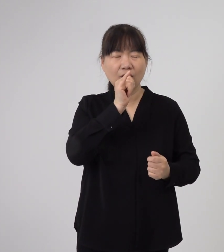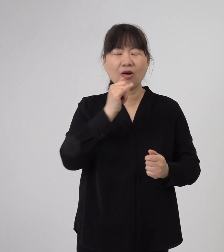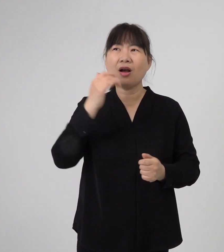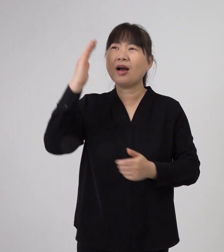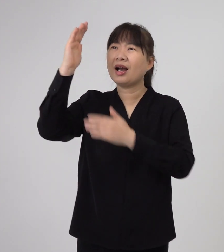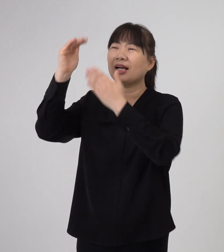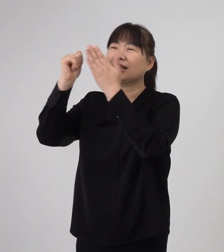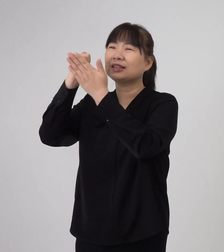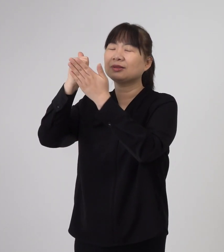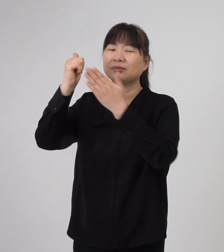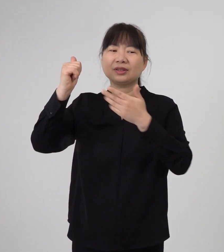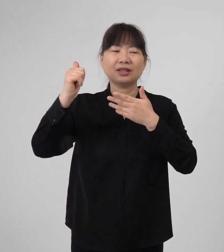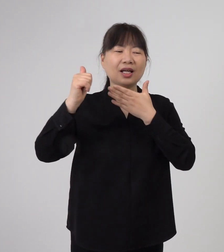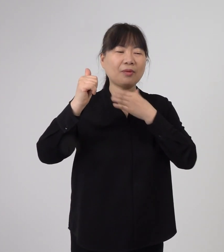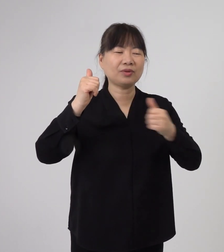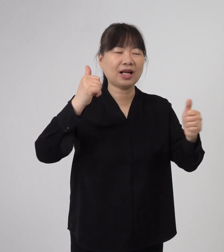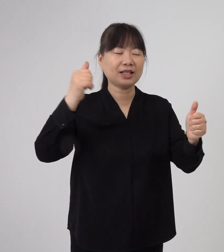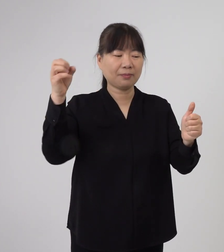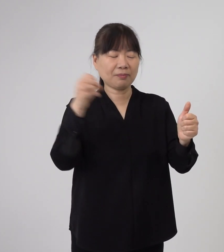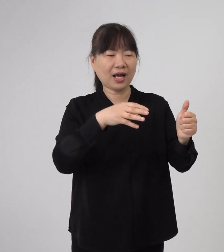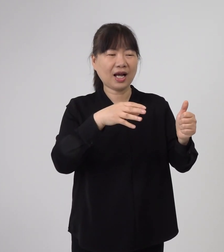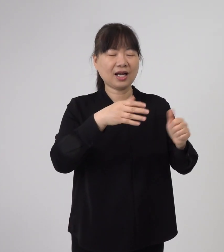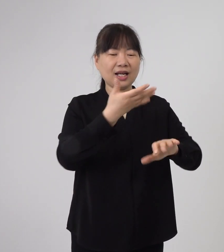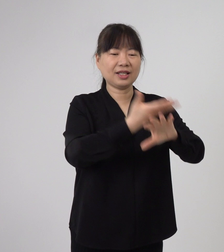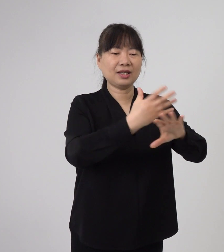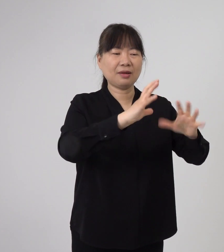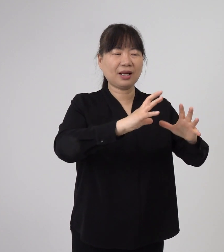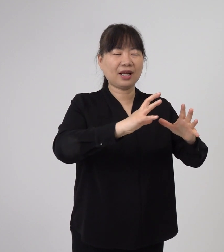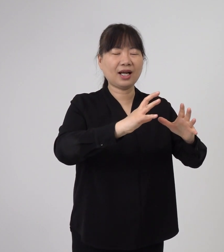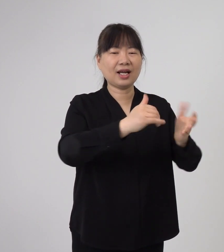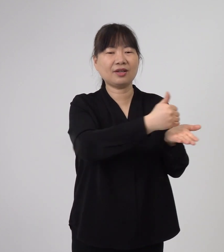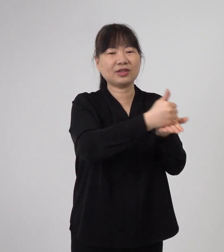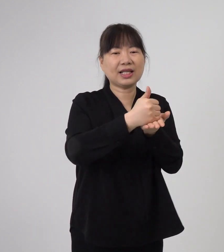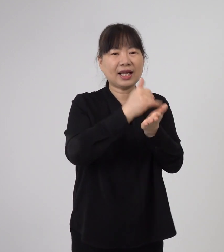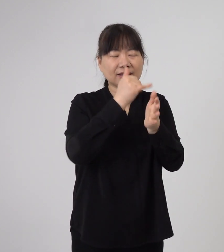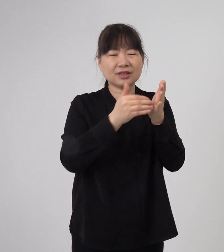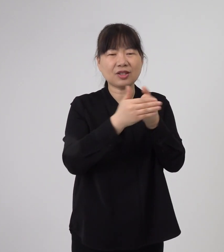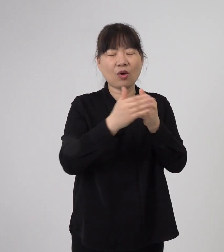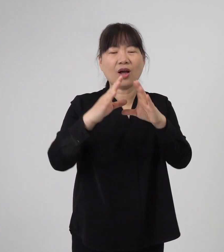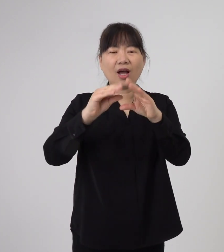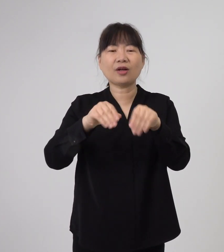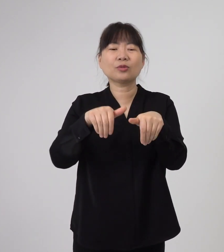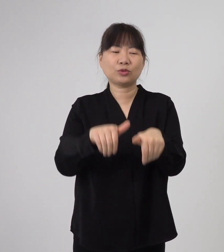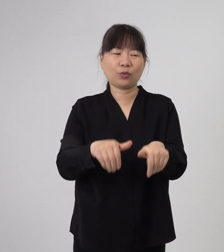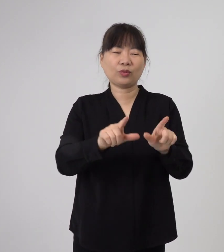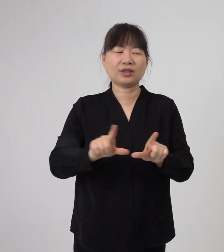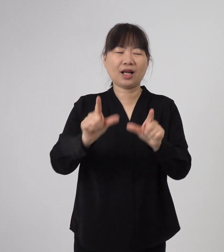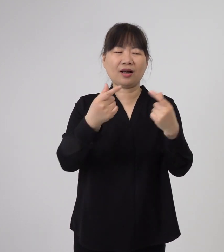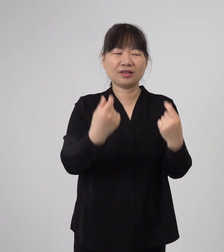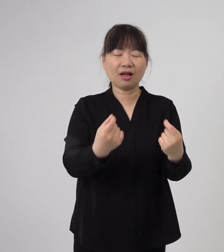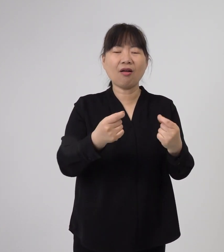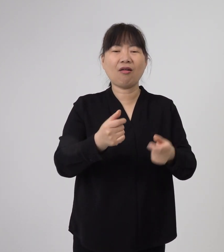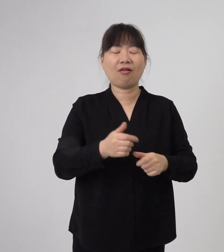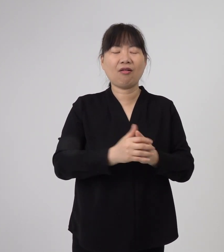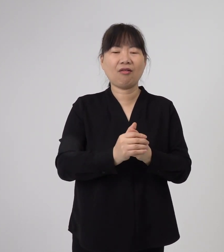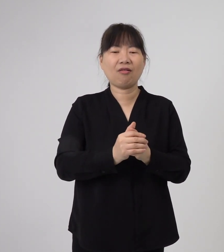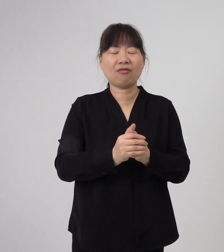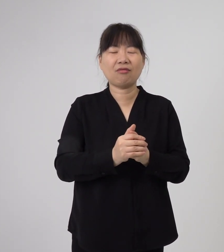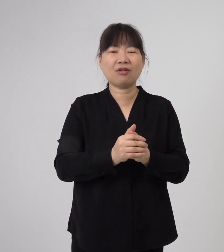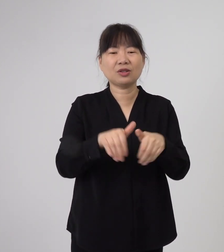아브라함에게 이르시되 너는 반드시 알라 네 자손이 이방에서 객이 되어, 이게 애굽 종살이를 얘기하는 거예요. 그들을 섬기겠고